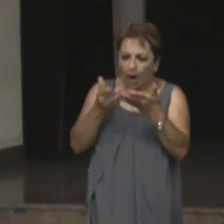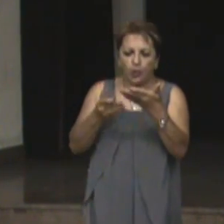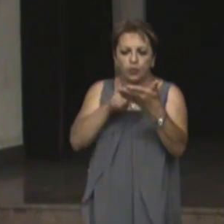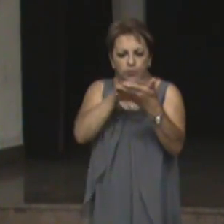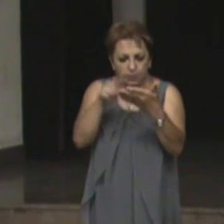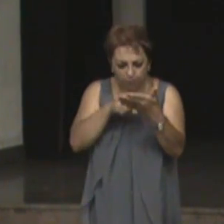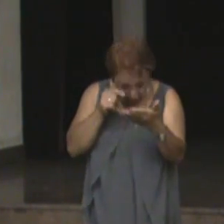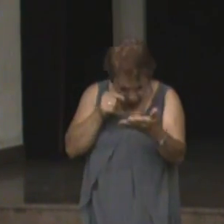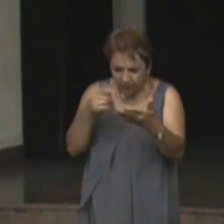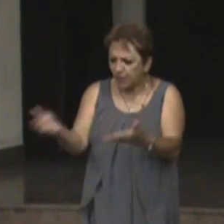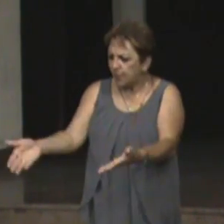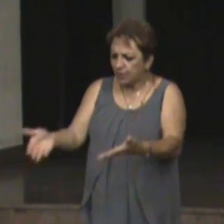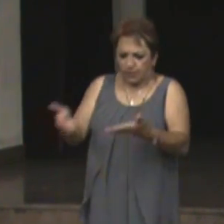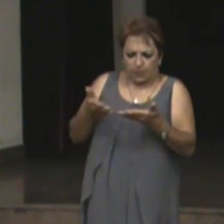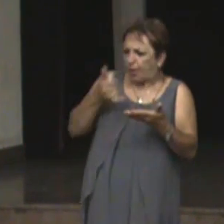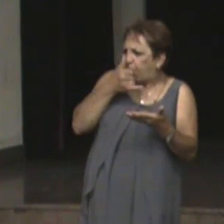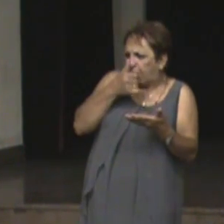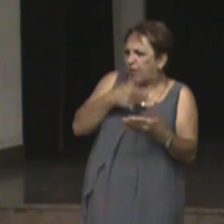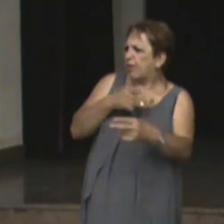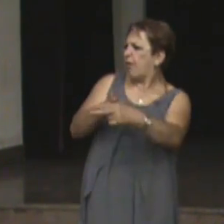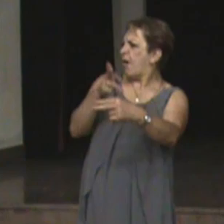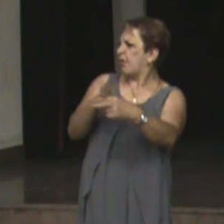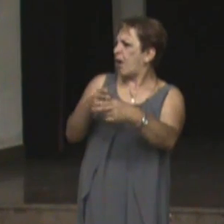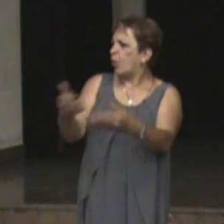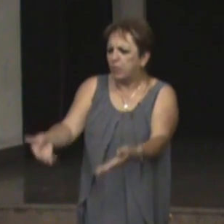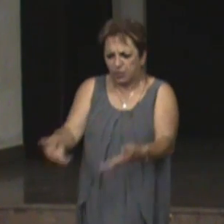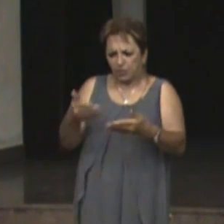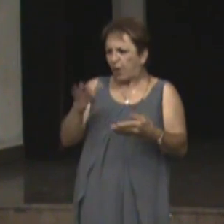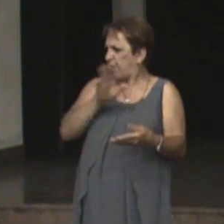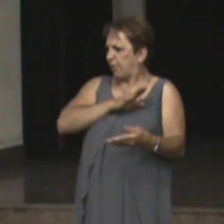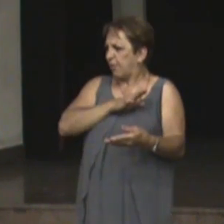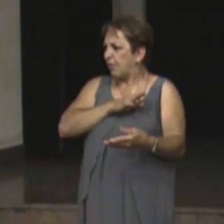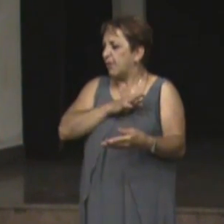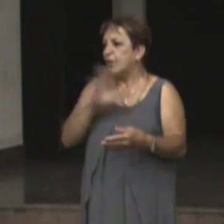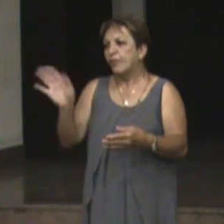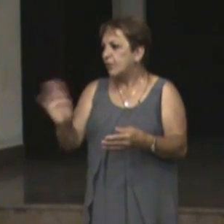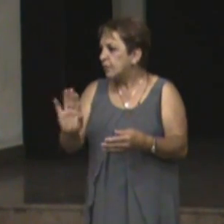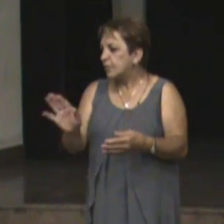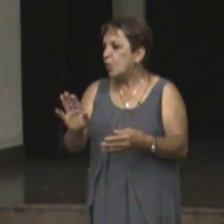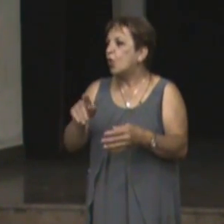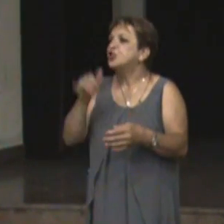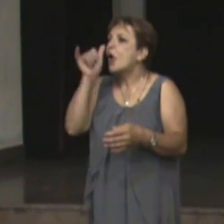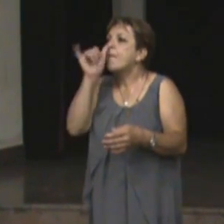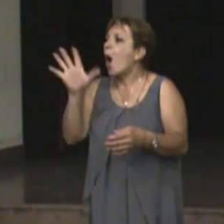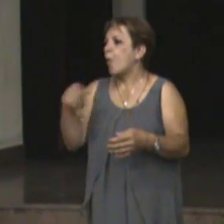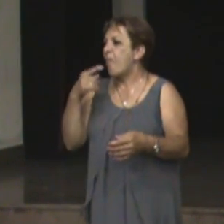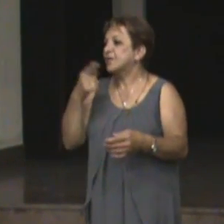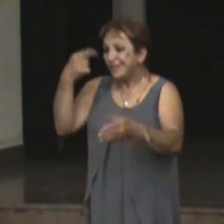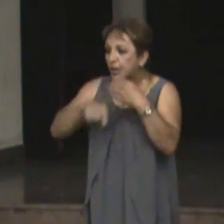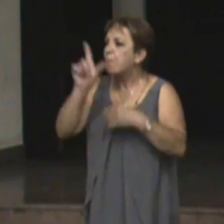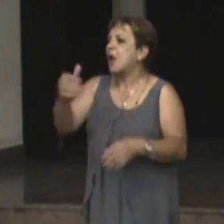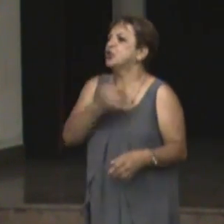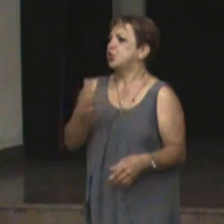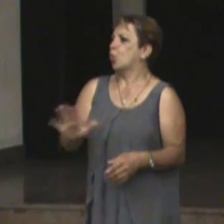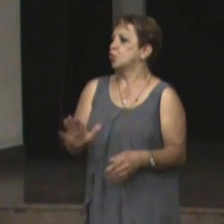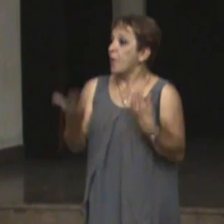չեմ կարողանում ձեռքս վերցնել սուրգիրքը և կարդալ։ Իրականում չկա այդպիսի հարց, թե չեմ կարողանում, Parzapes